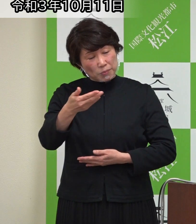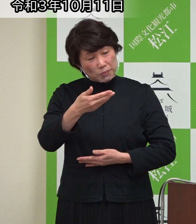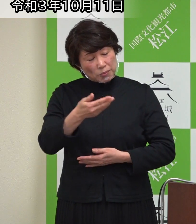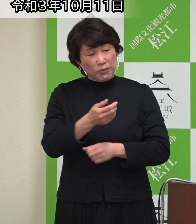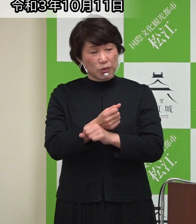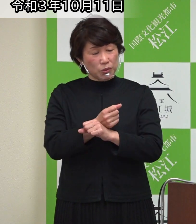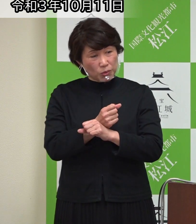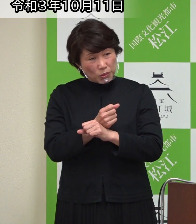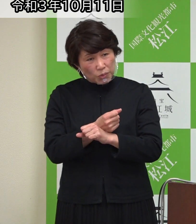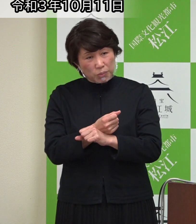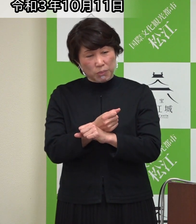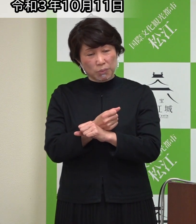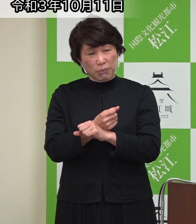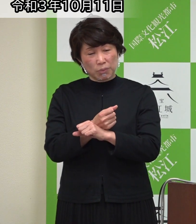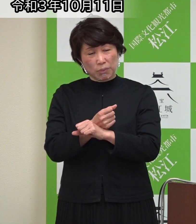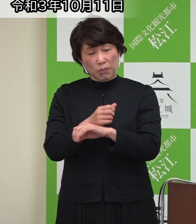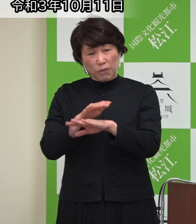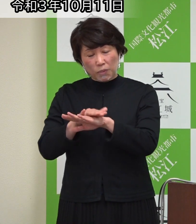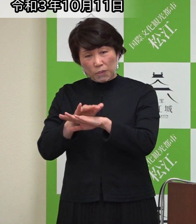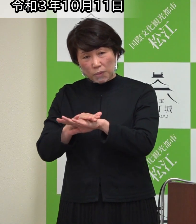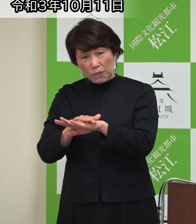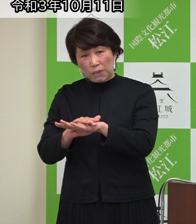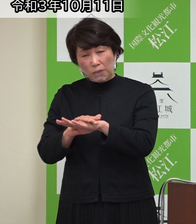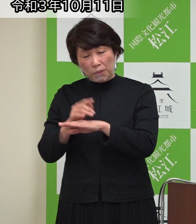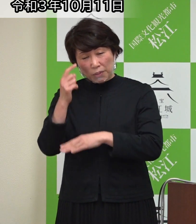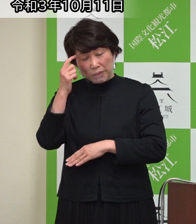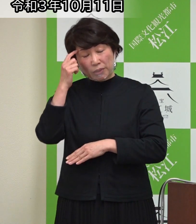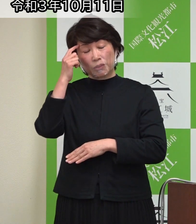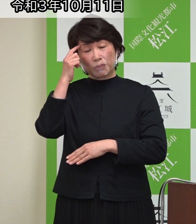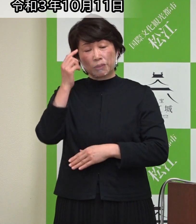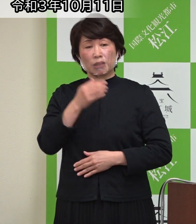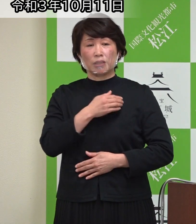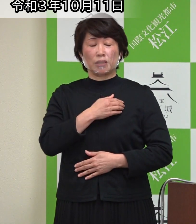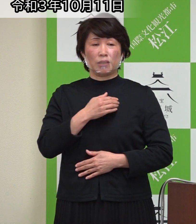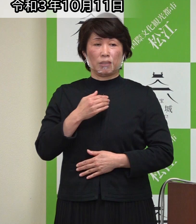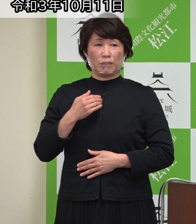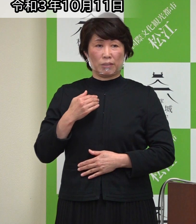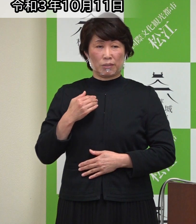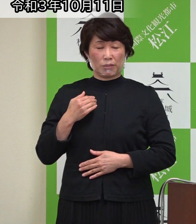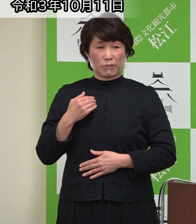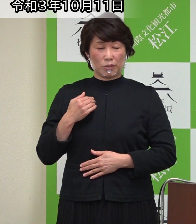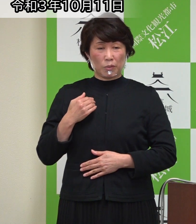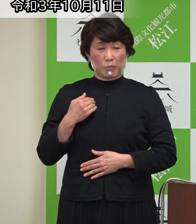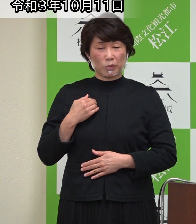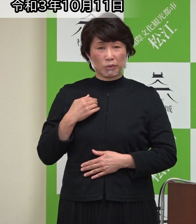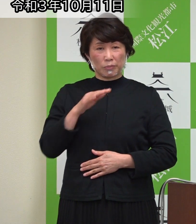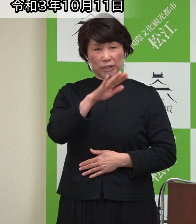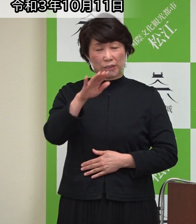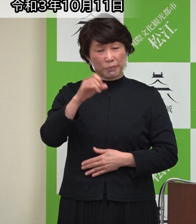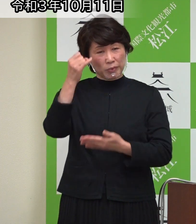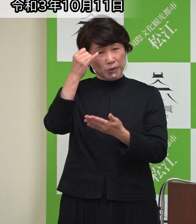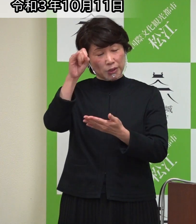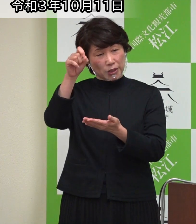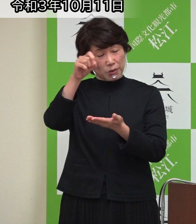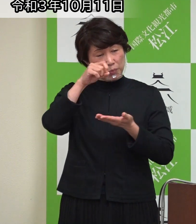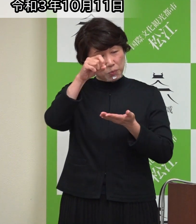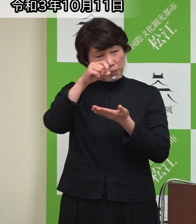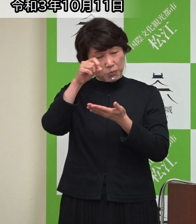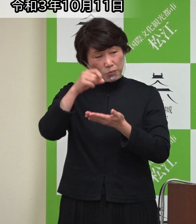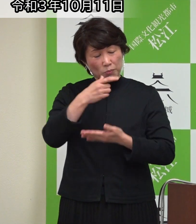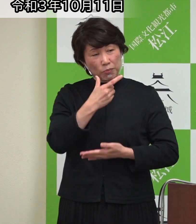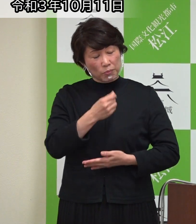こういう角度から発信すればいいのかなっていう学び気づきにもなると思うんですね。今日はぜひそういった意見をいただければと思っております